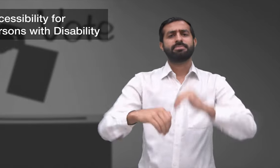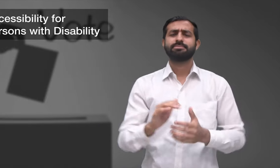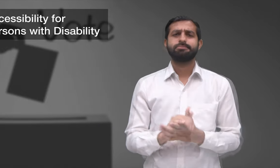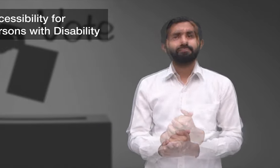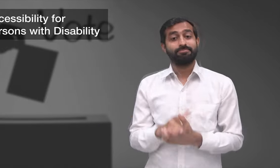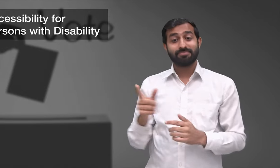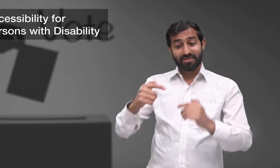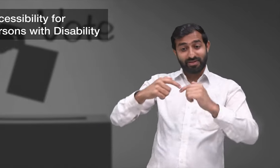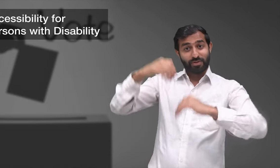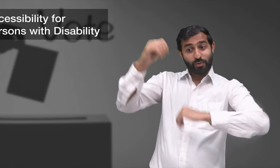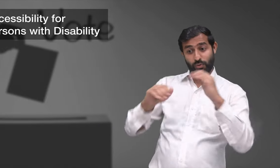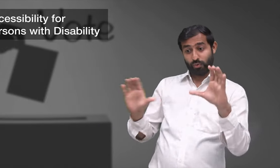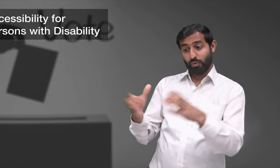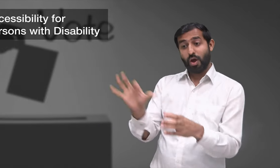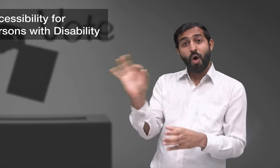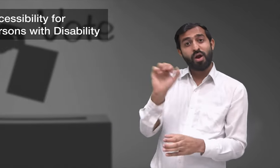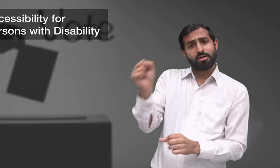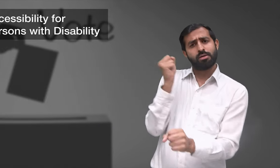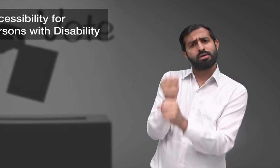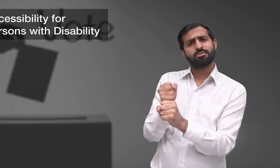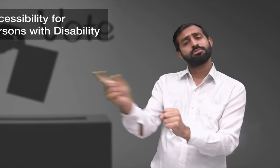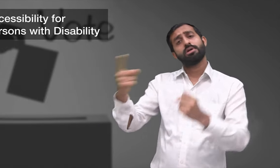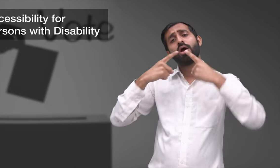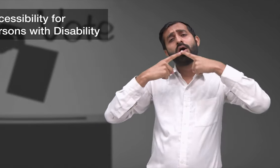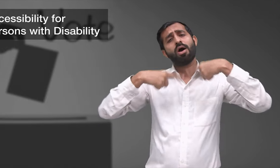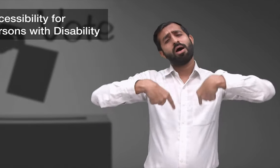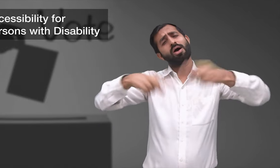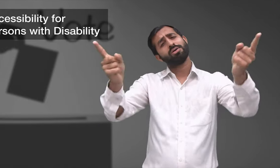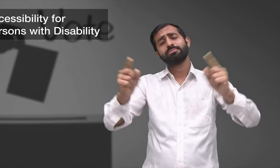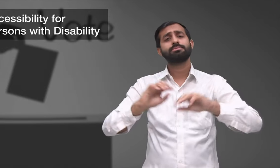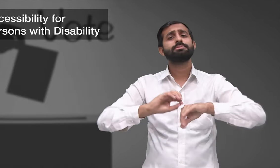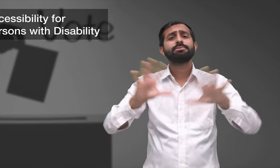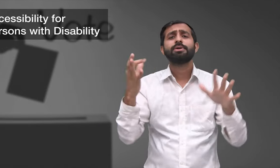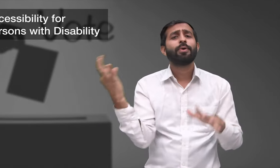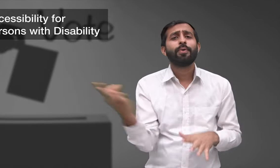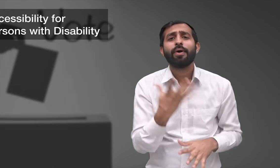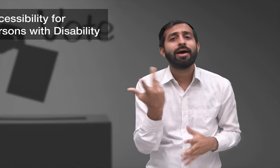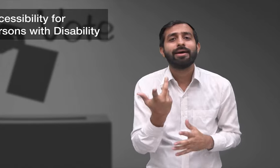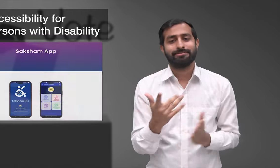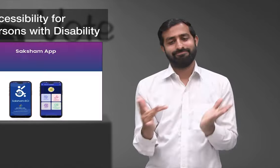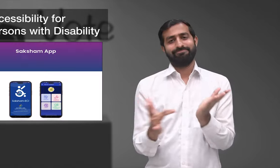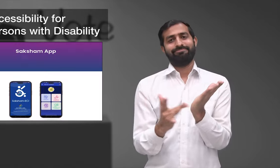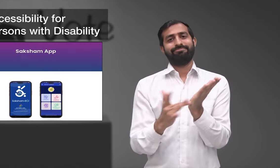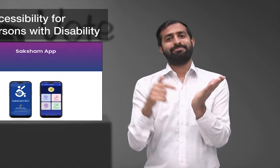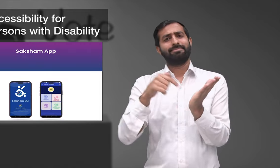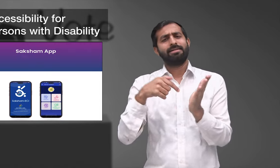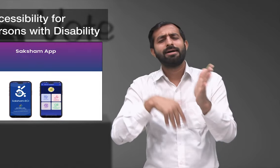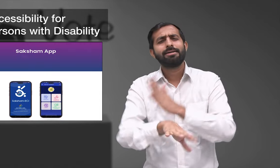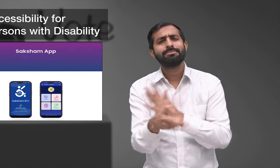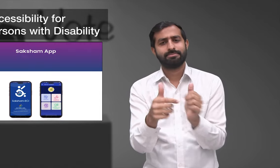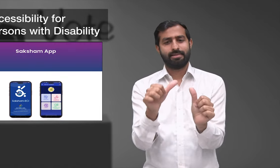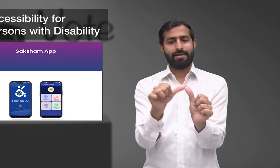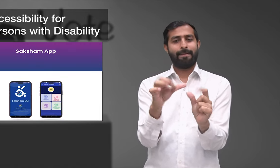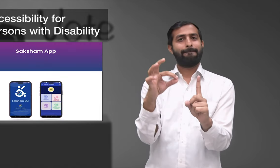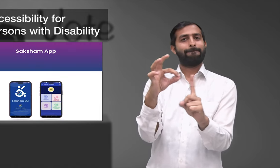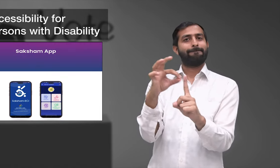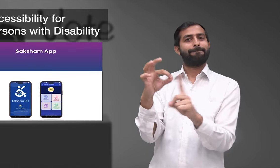दें भारत निर्वाचन आयोग ने एक नए सक्षम ईईसीआई का प्रमो चन किया